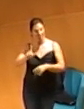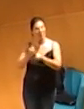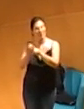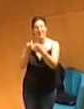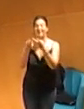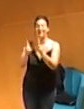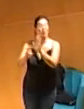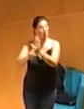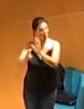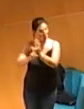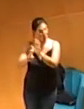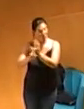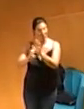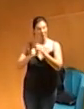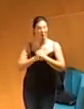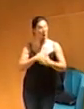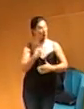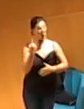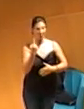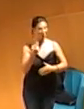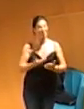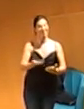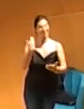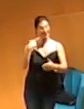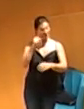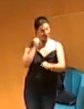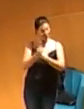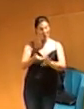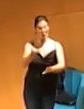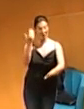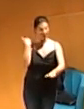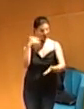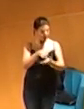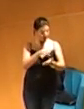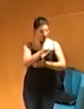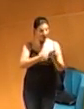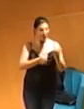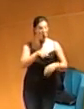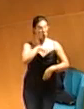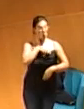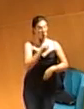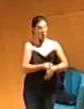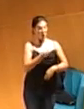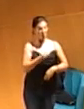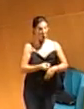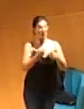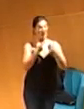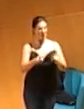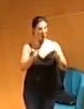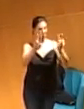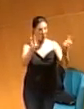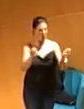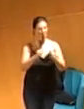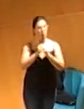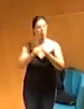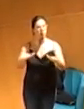écrit avec d'autres parents, il y a 20 ans, un livre qui s'appelait « Mon enfant est différent », qui était sorti chez Fayard il y a 20